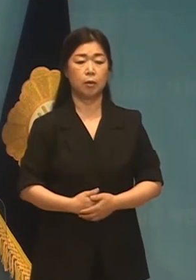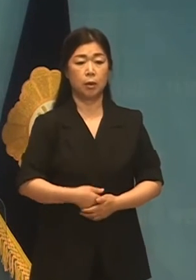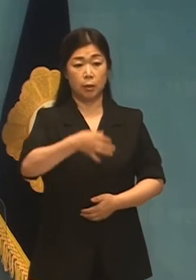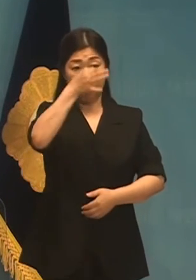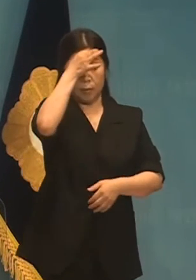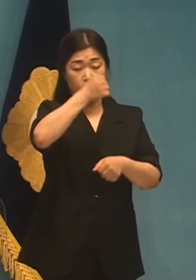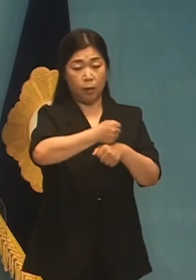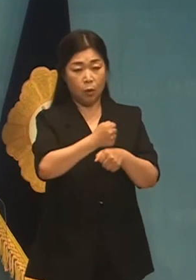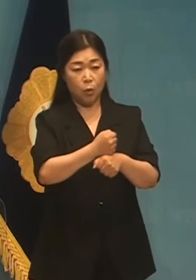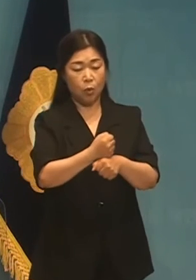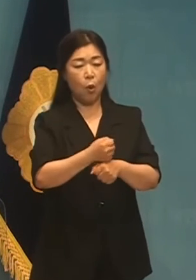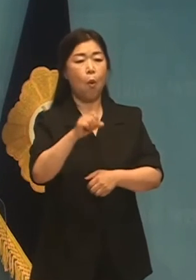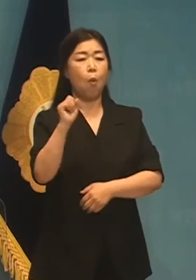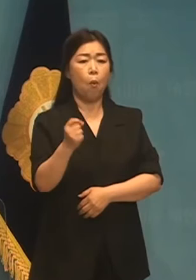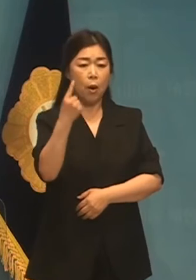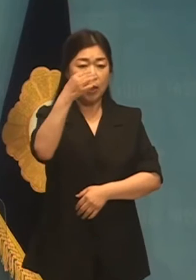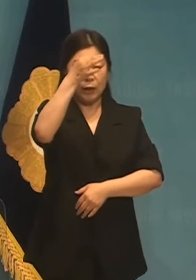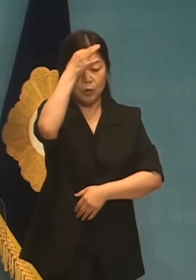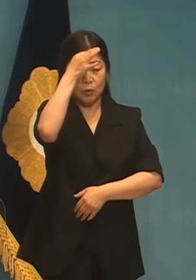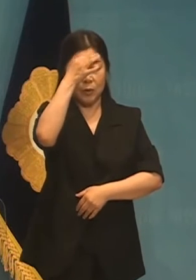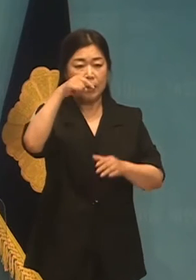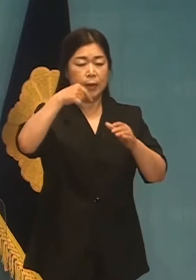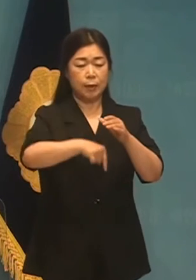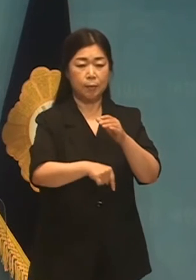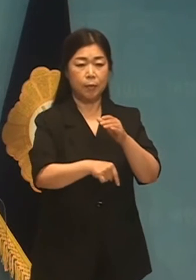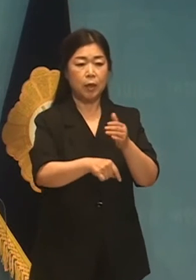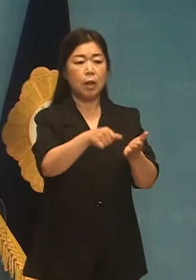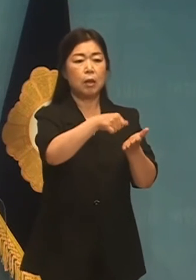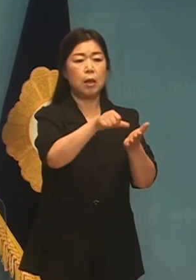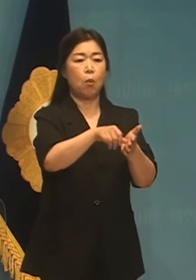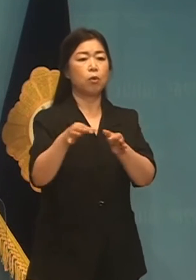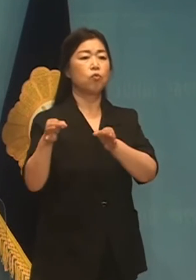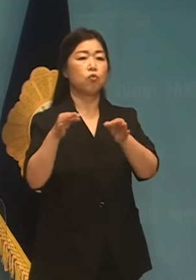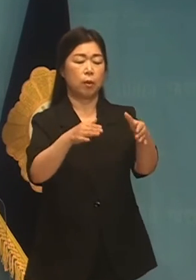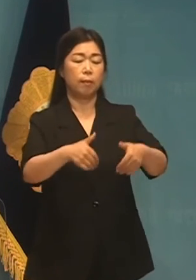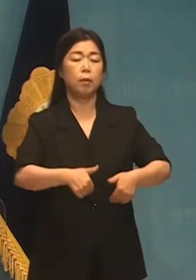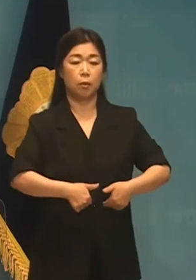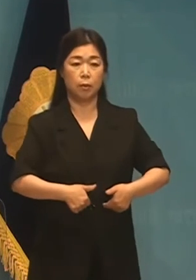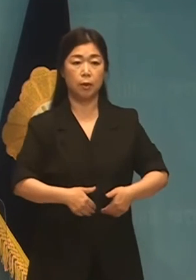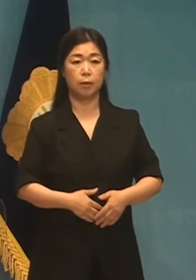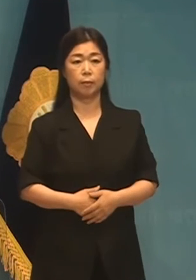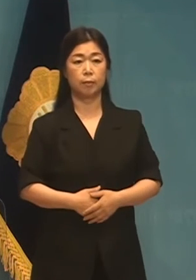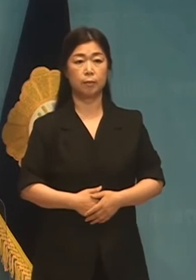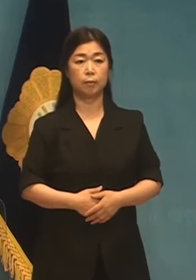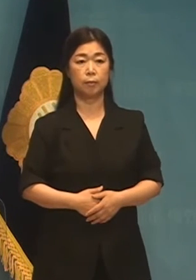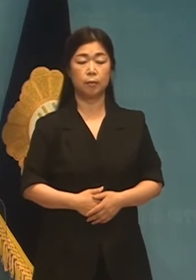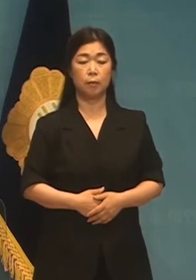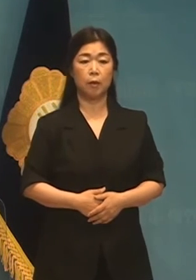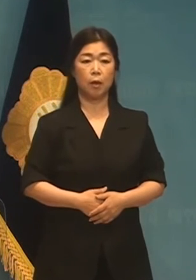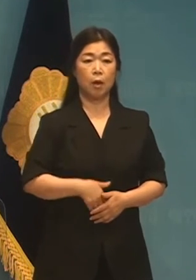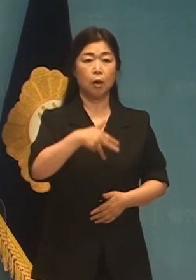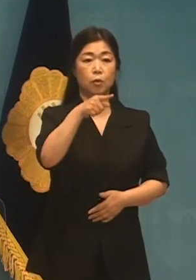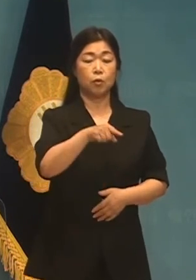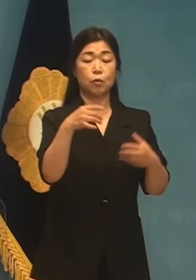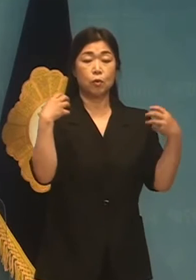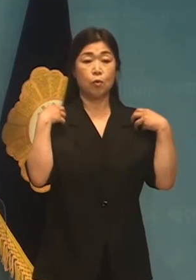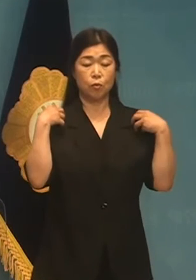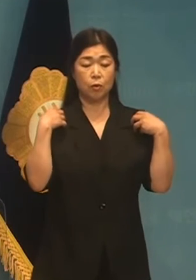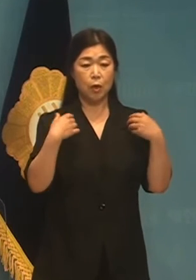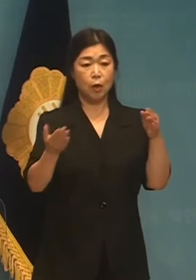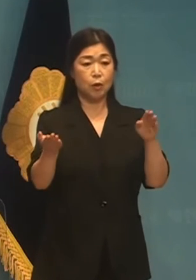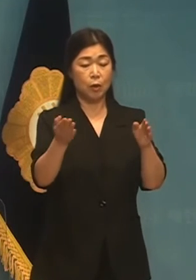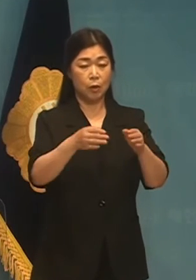아니라 원천 기술, 딥테크에 자원을 투입해야 할 때입니다. 추미애 정부는 선진국에